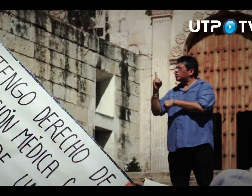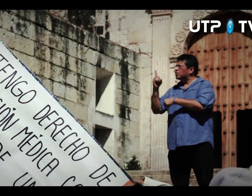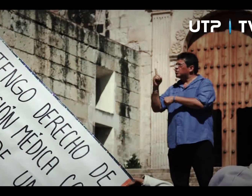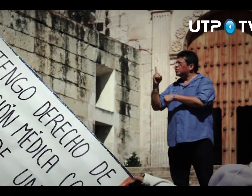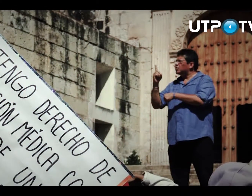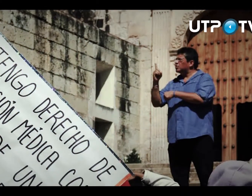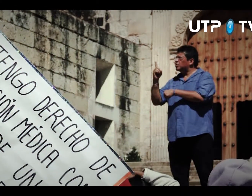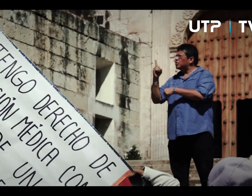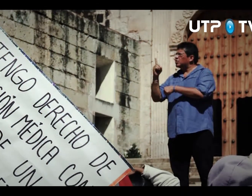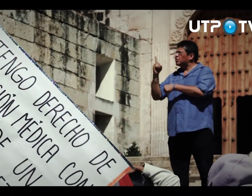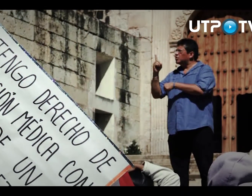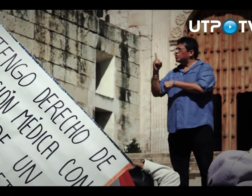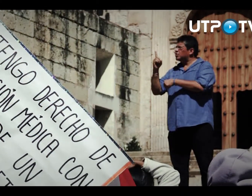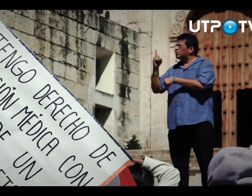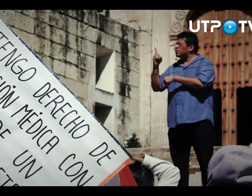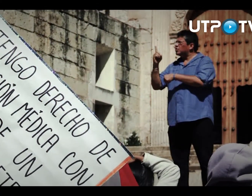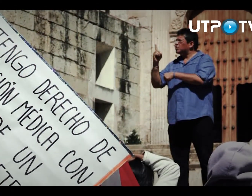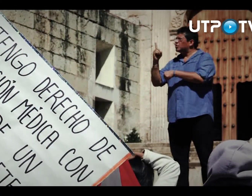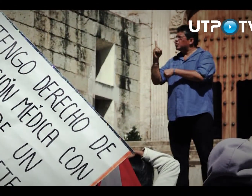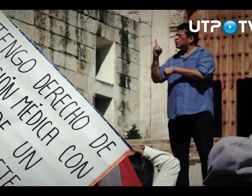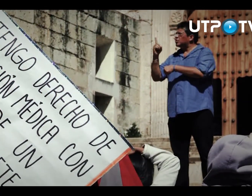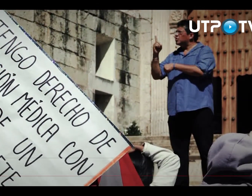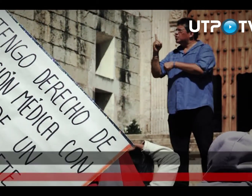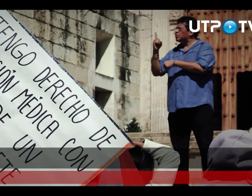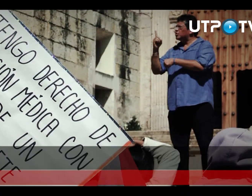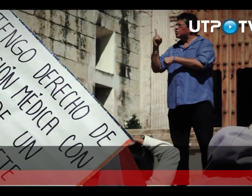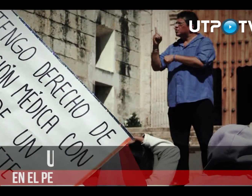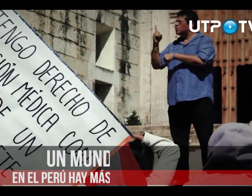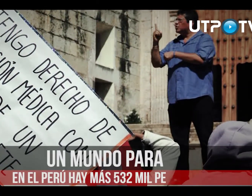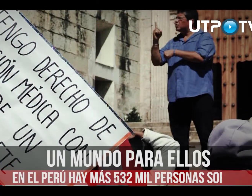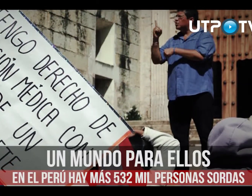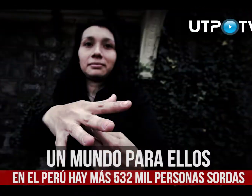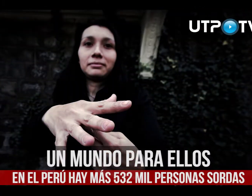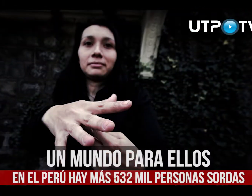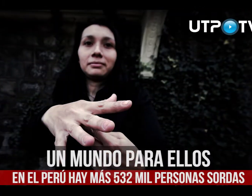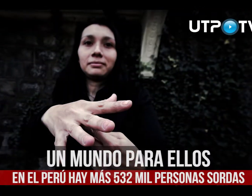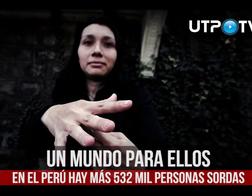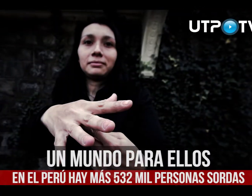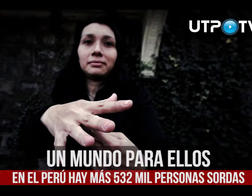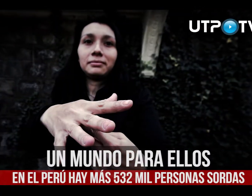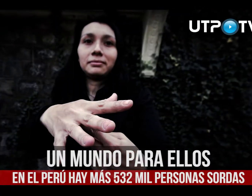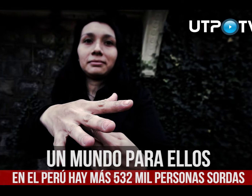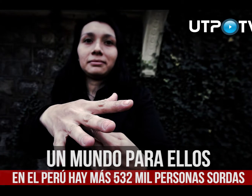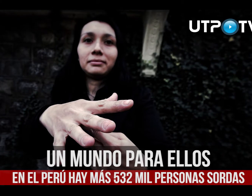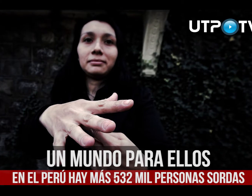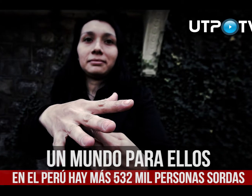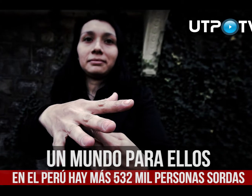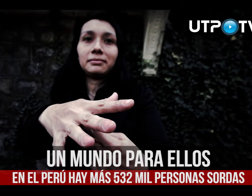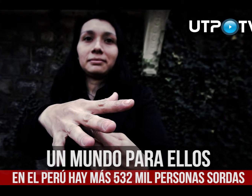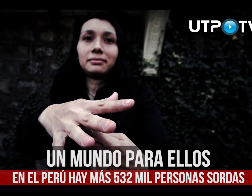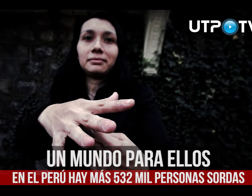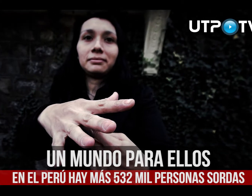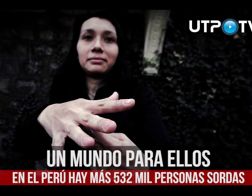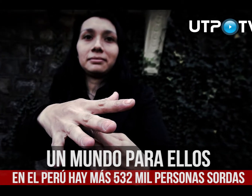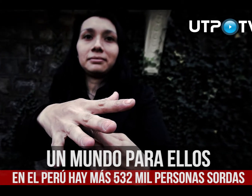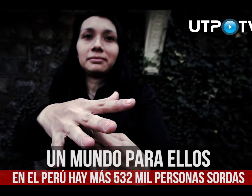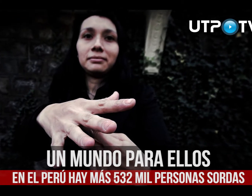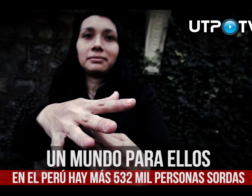intérprete de señas. Ya que las personas sordas tienen dificultad para comunicarse en entidades básicas